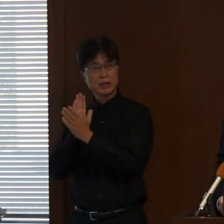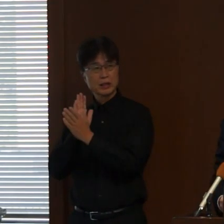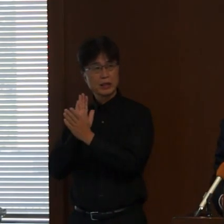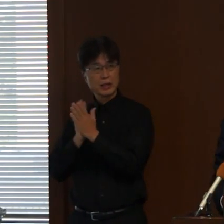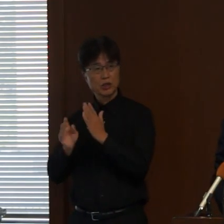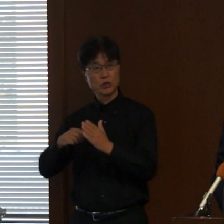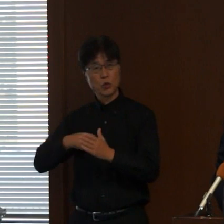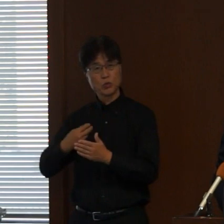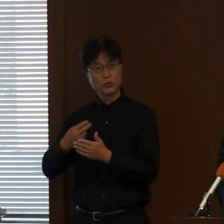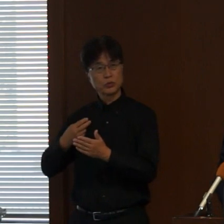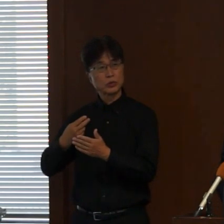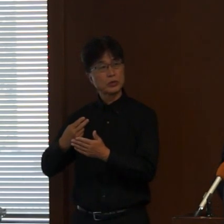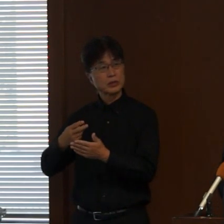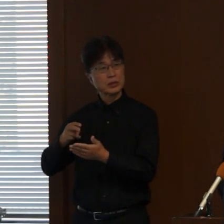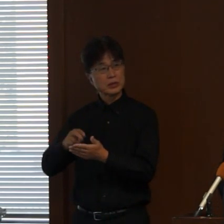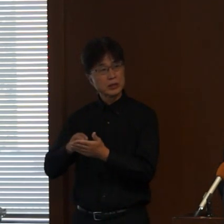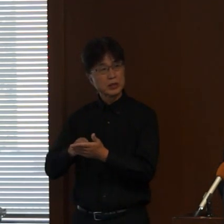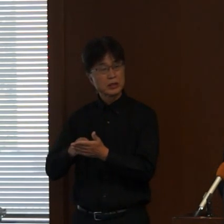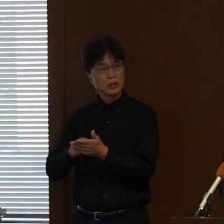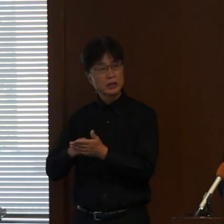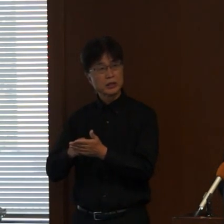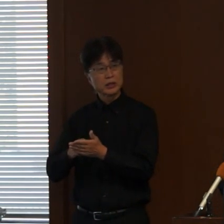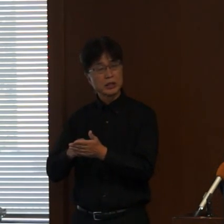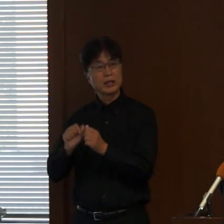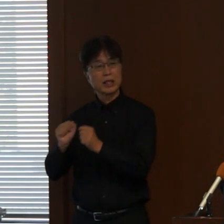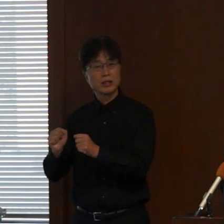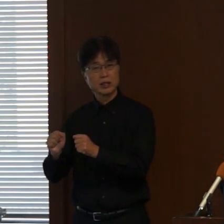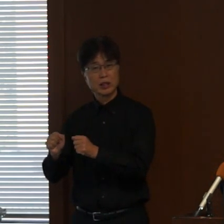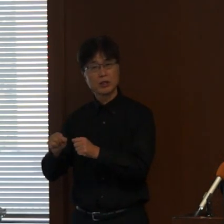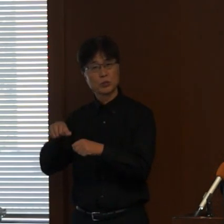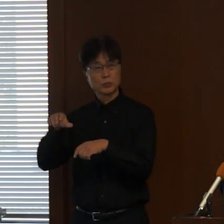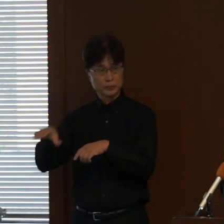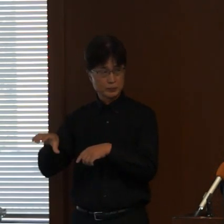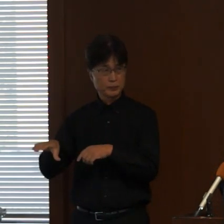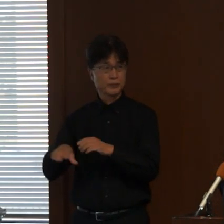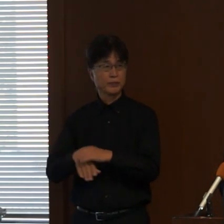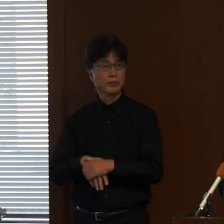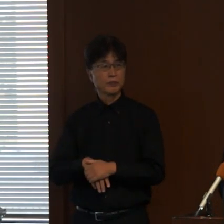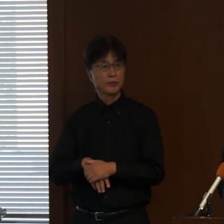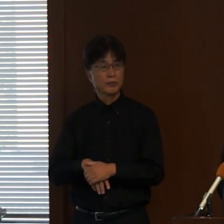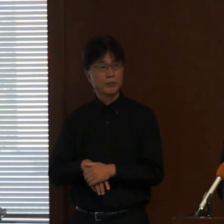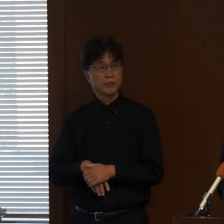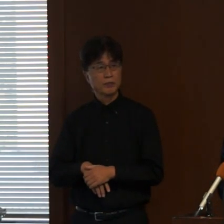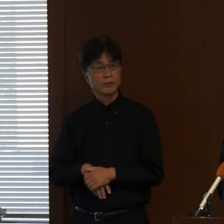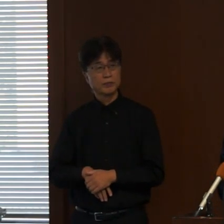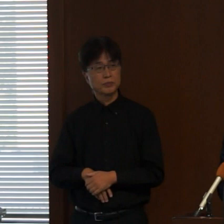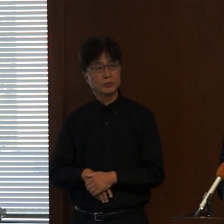の策として打ち出されてきた分かと思うんですが、これですね、